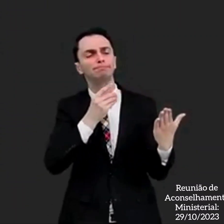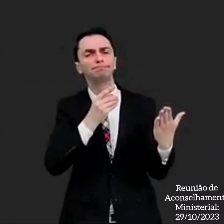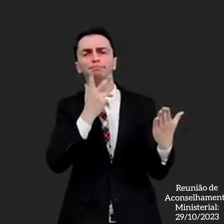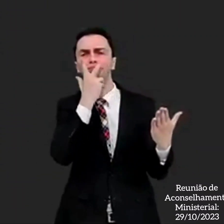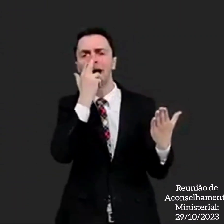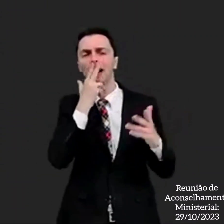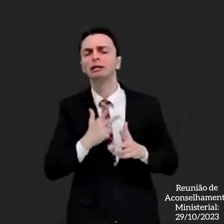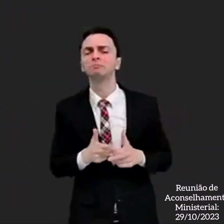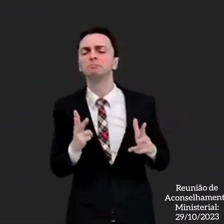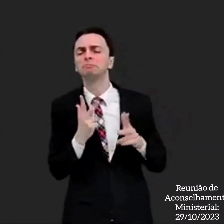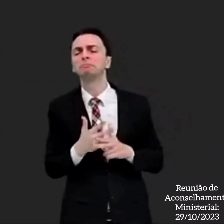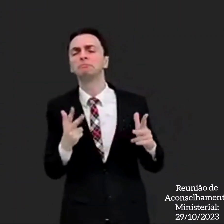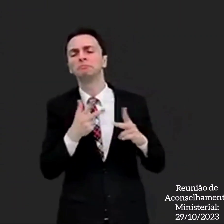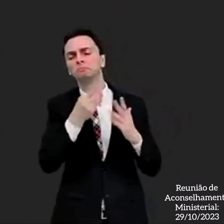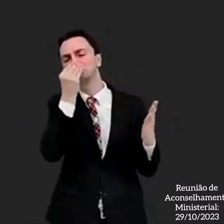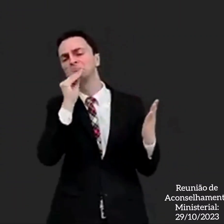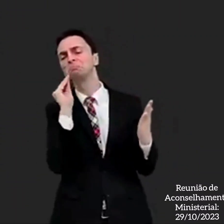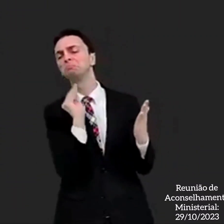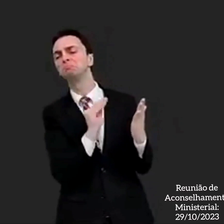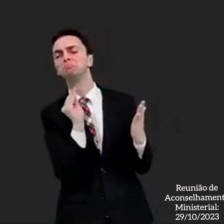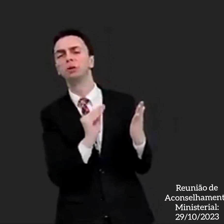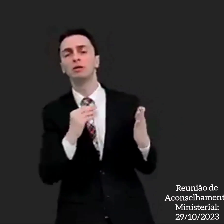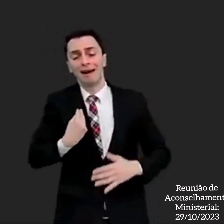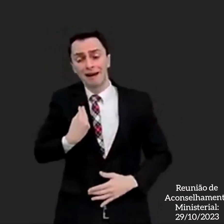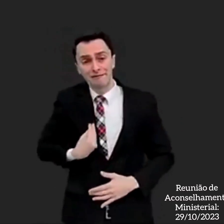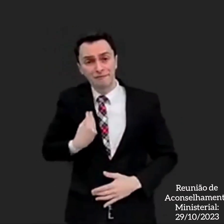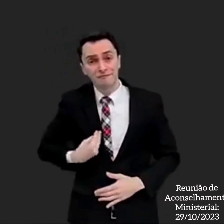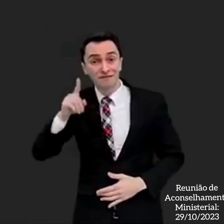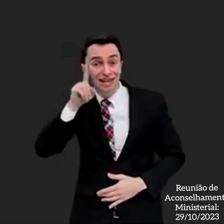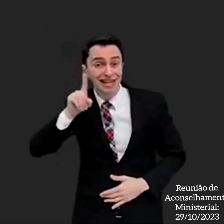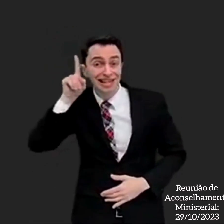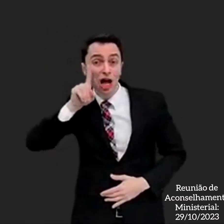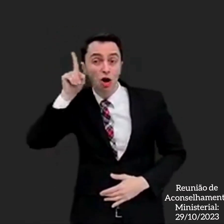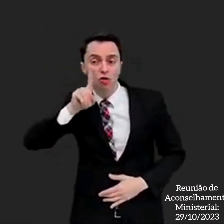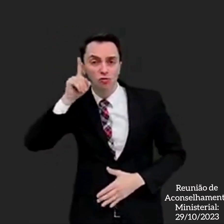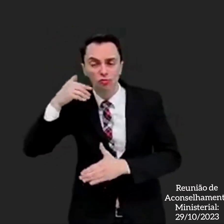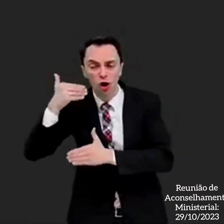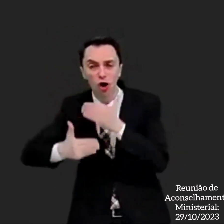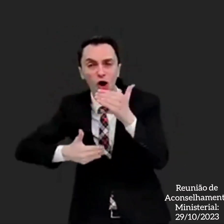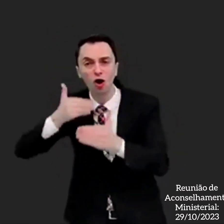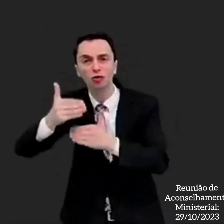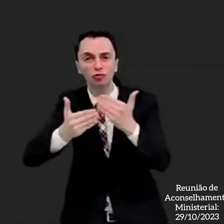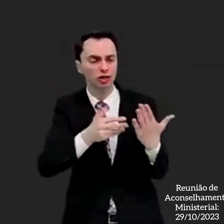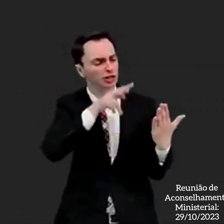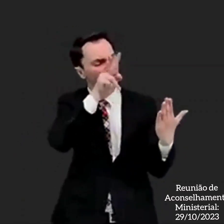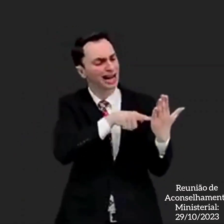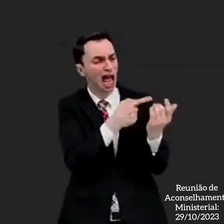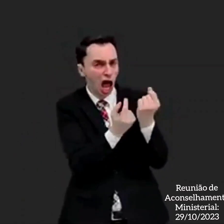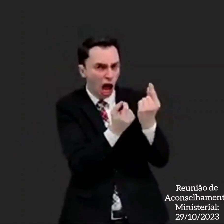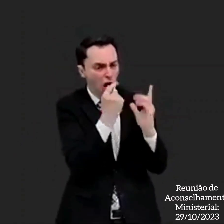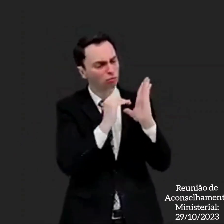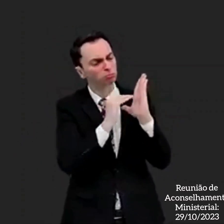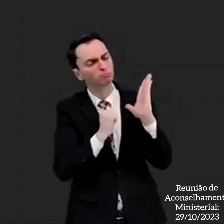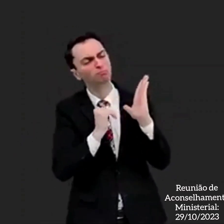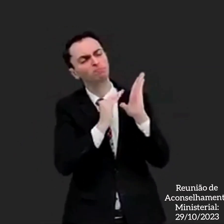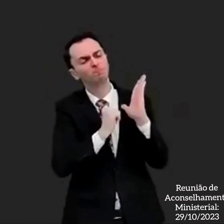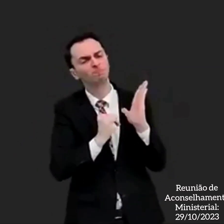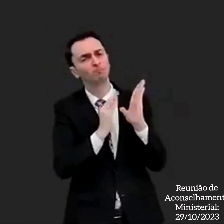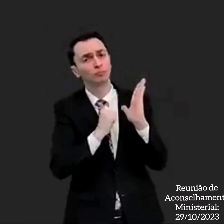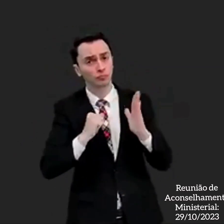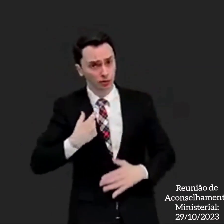excluíram ilegitimamente de suas vivências algumas verdades e recomendações da Bíblia